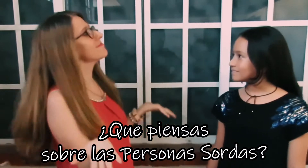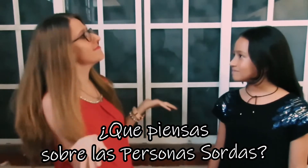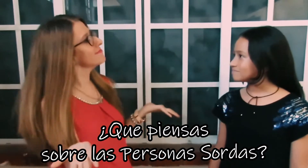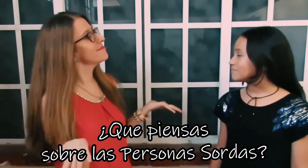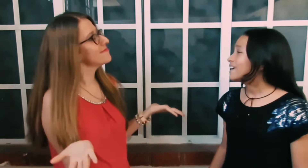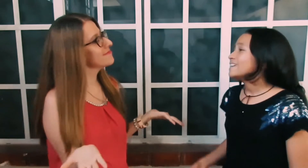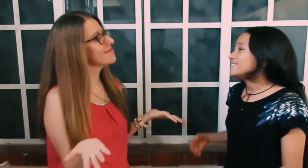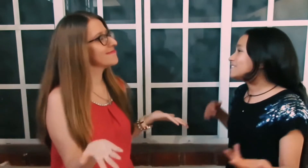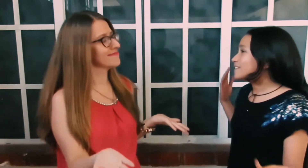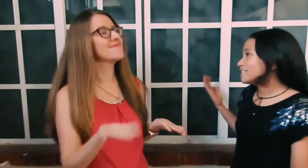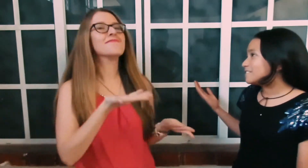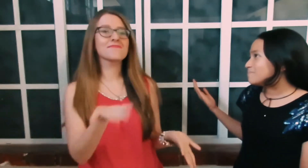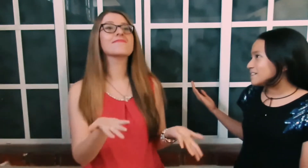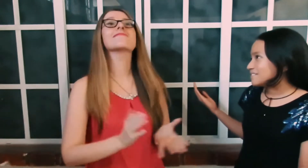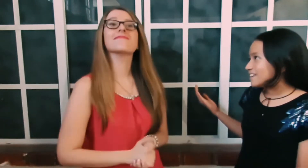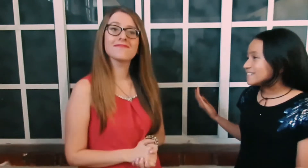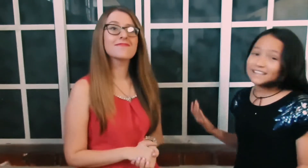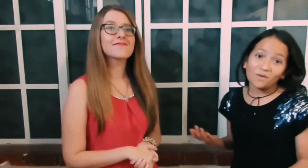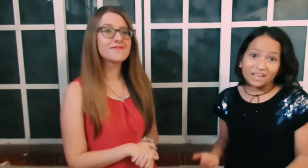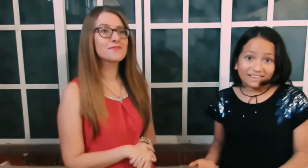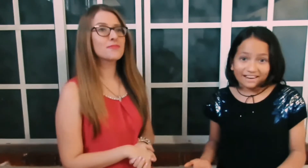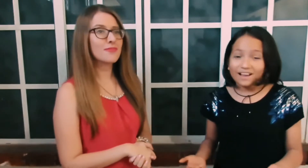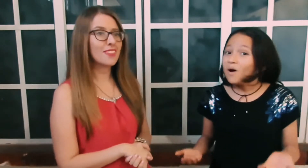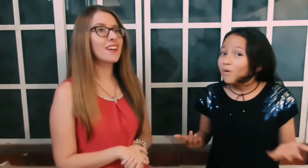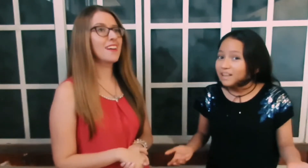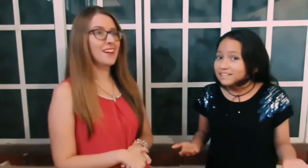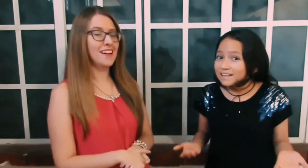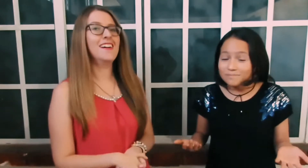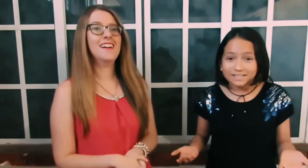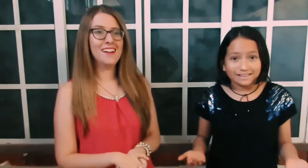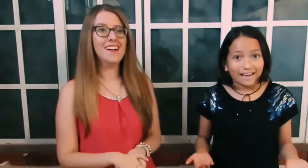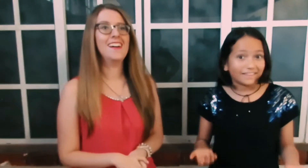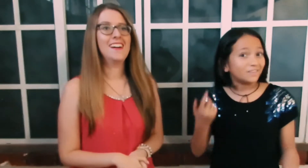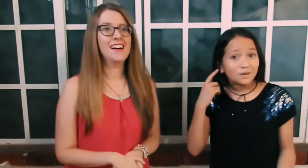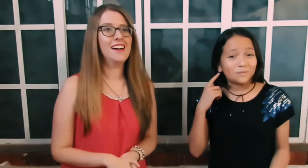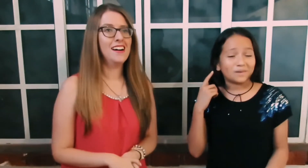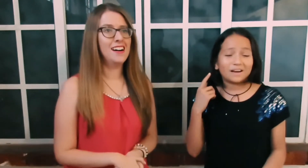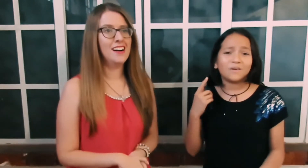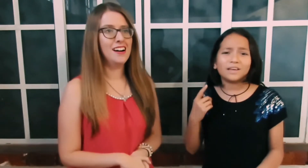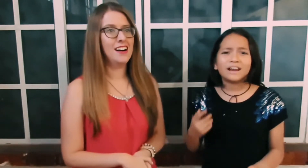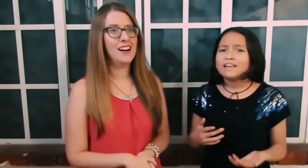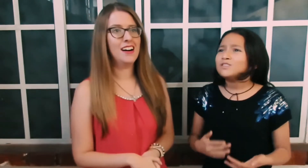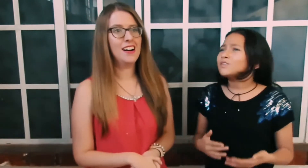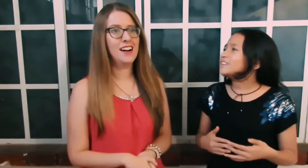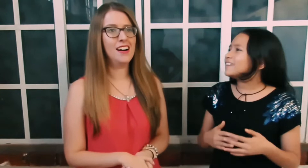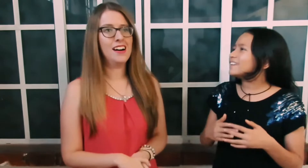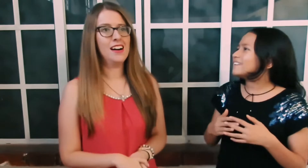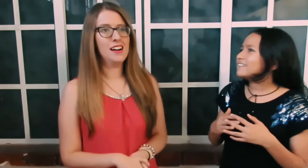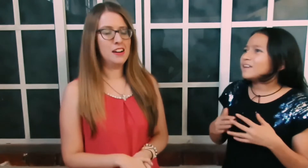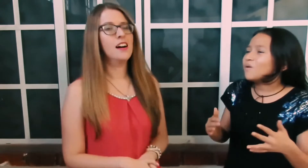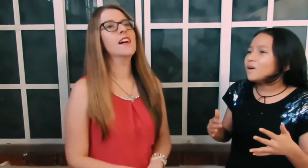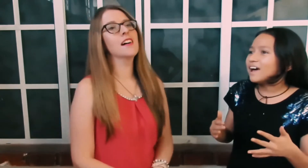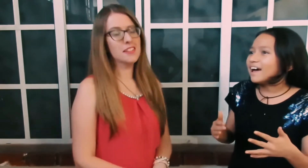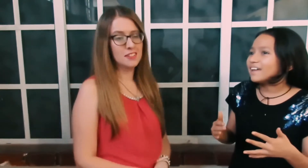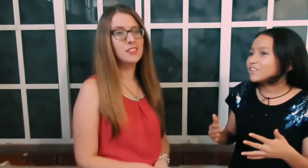sordas? Siento que son personas que aunque tienen una discapacidad y no puedan oír, no tienen ninguna, no